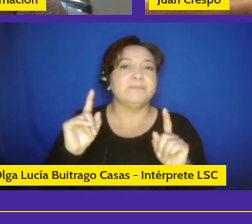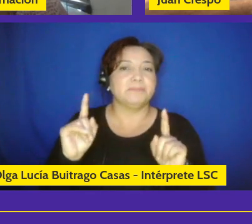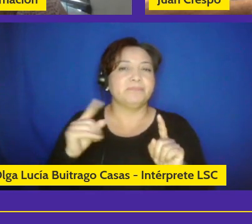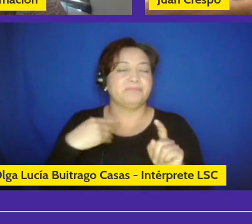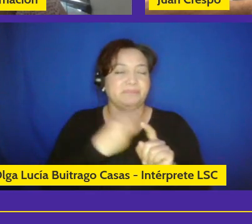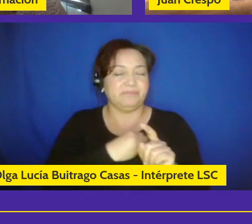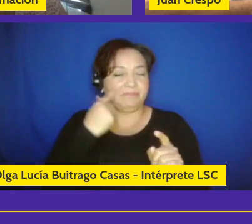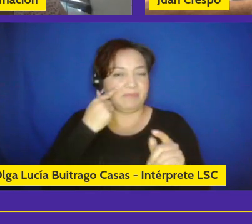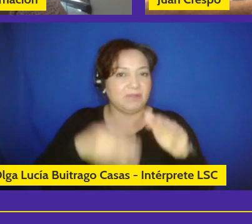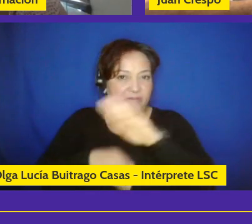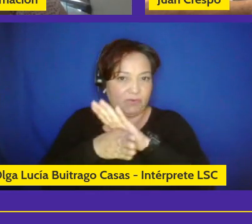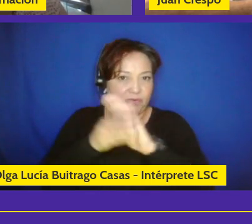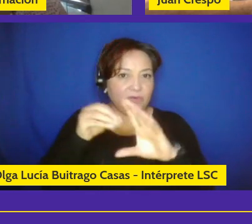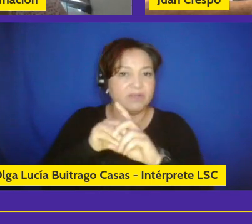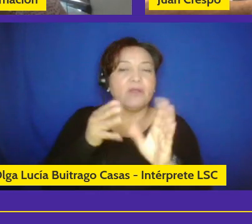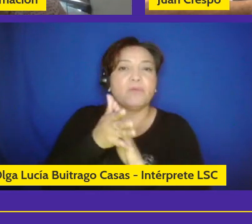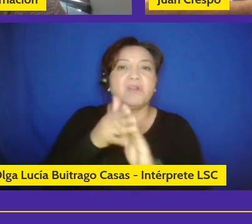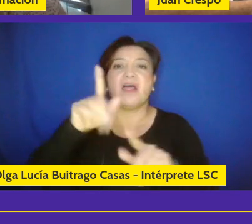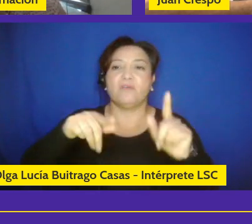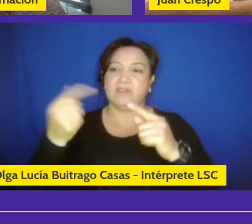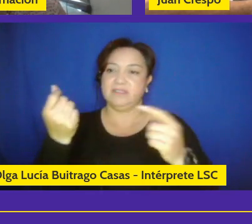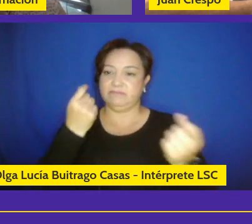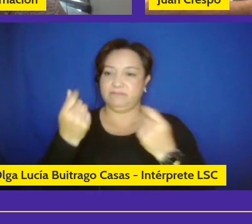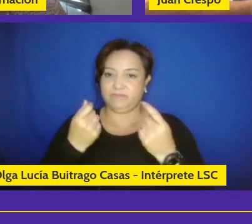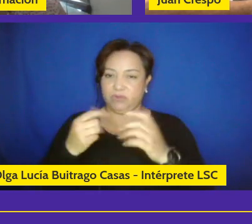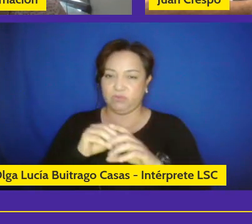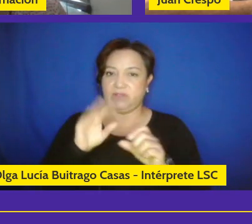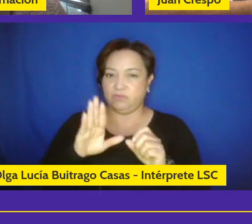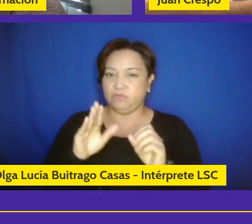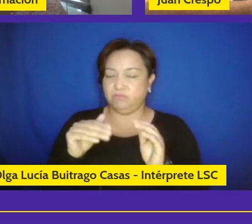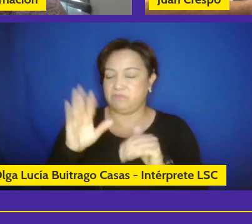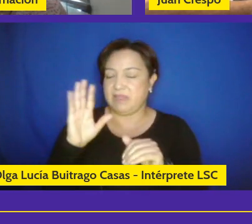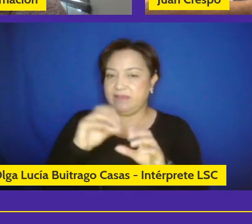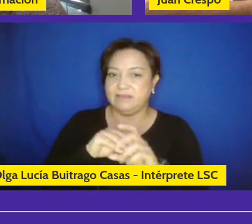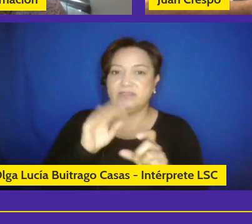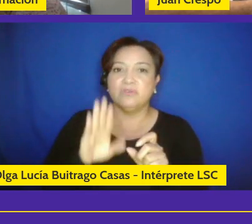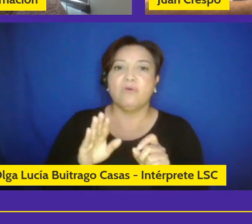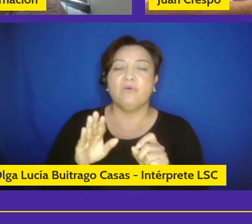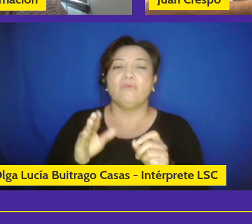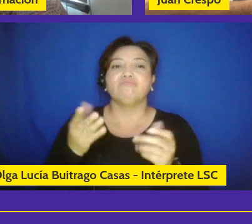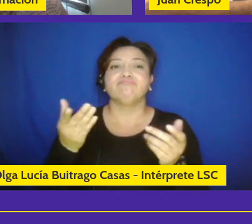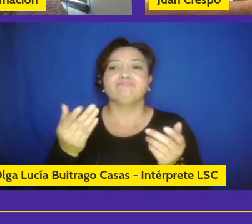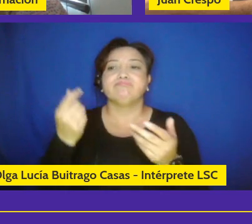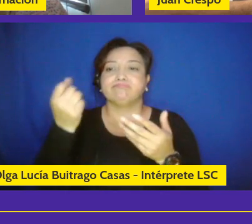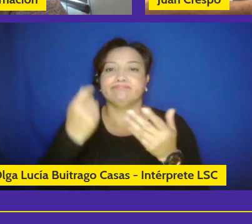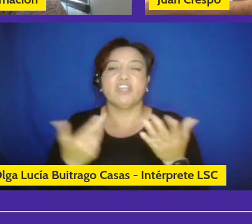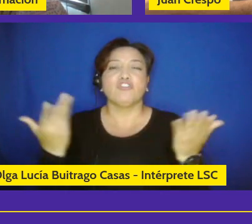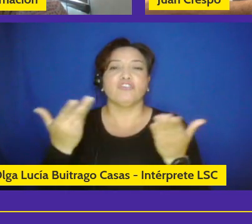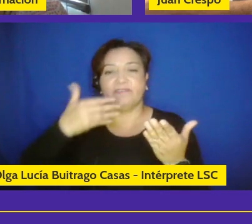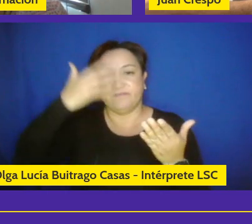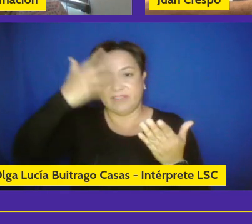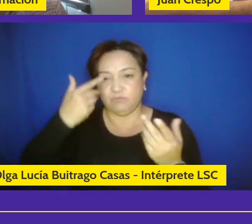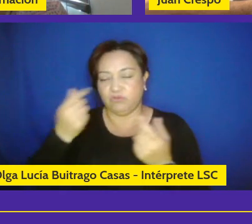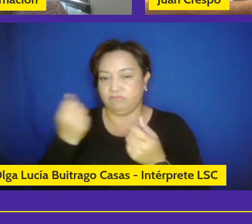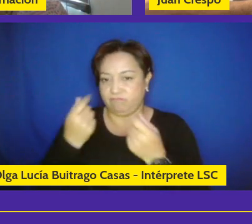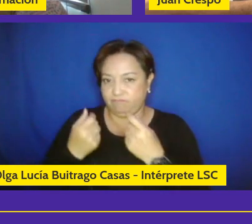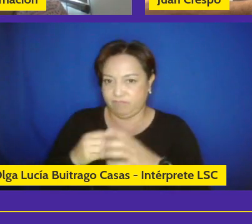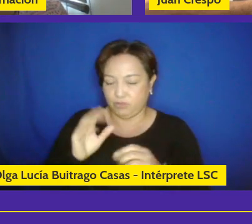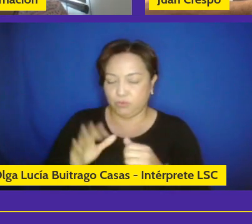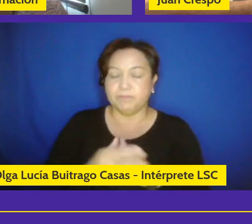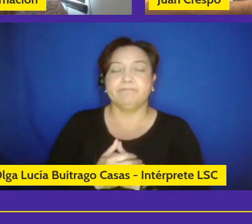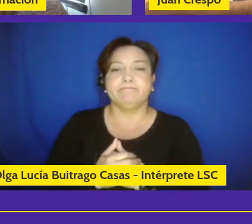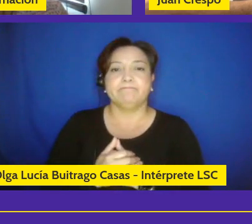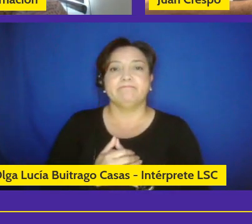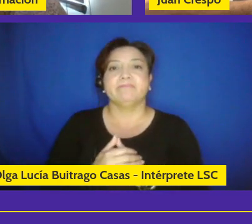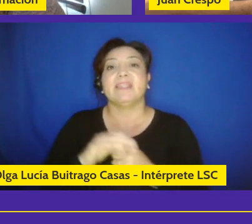porque tenemos algunas preguntas más que nos hacen por el Facebook. Y es Diego